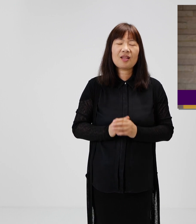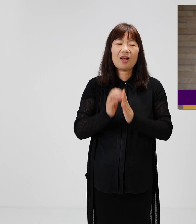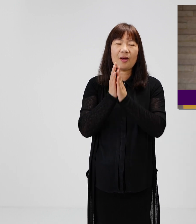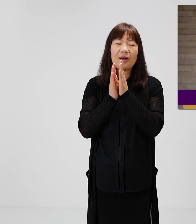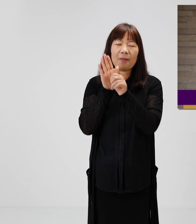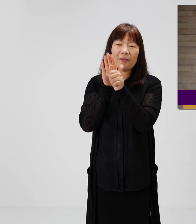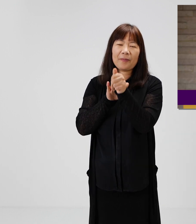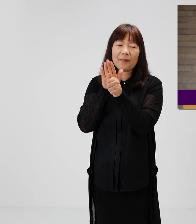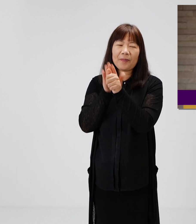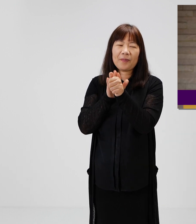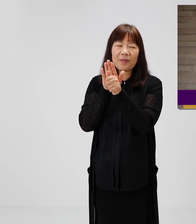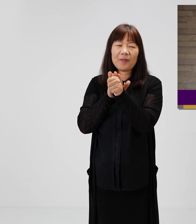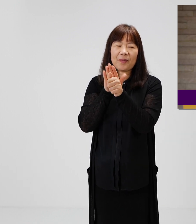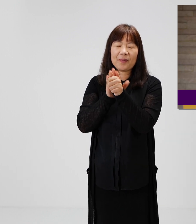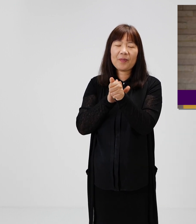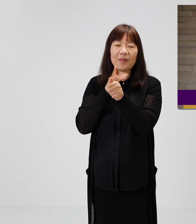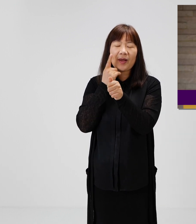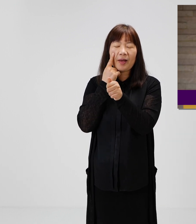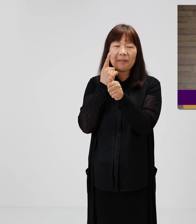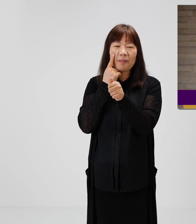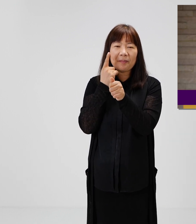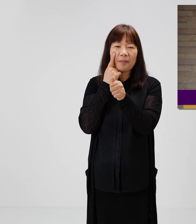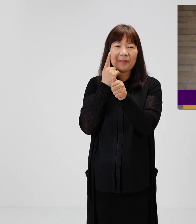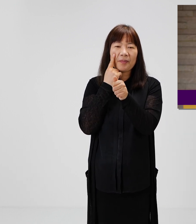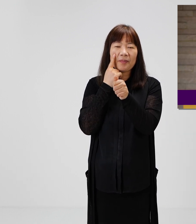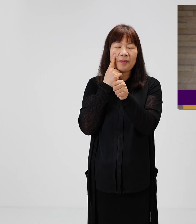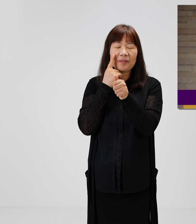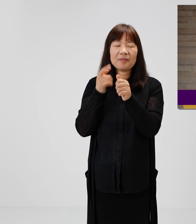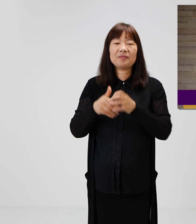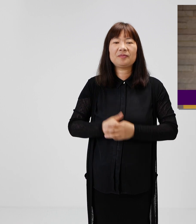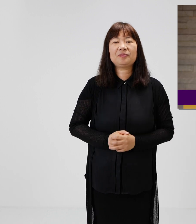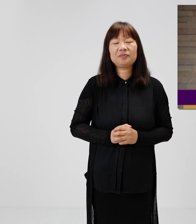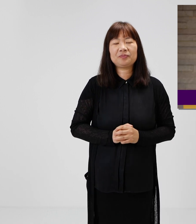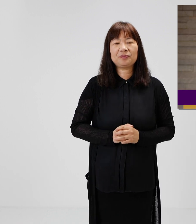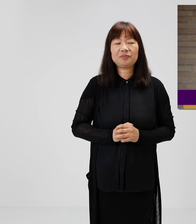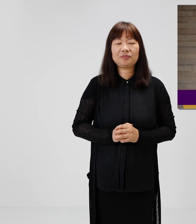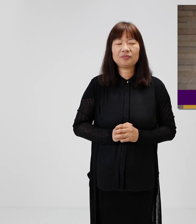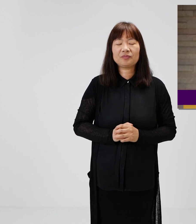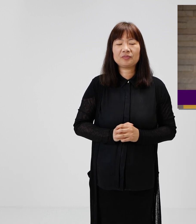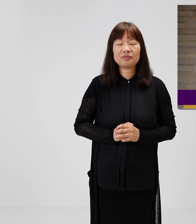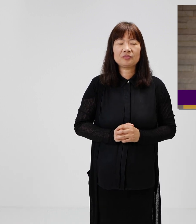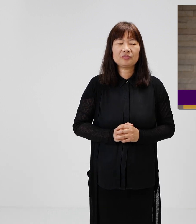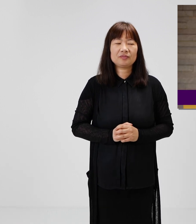사바사바도 하고 뭐 이런 표현이 좀 뭐 옳은 표현인지 모르겠습니다만은